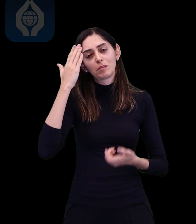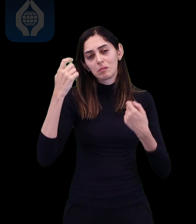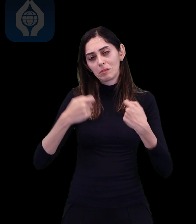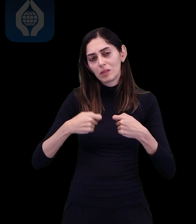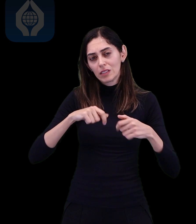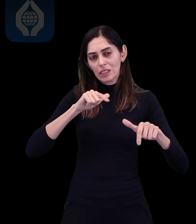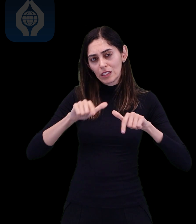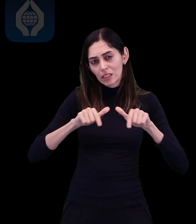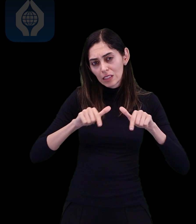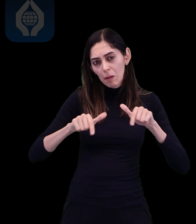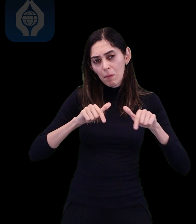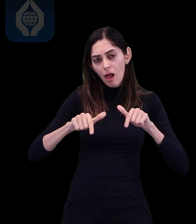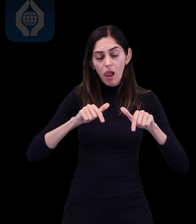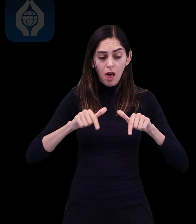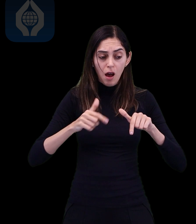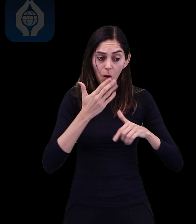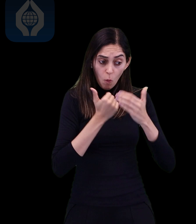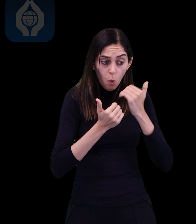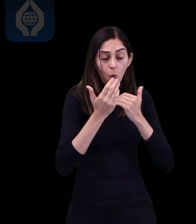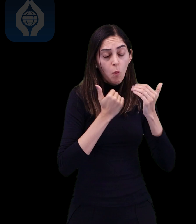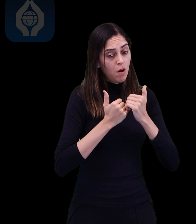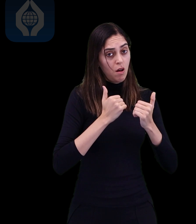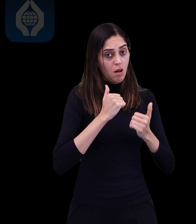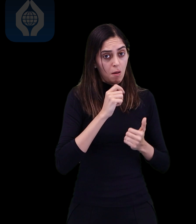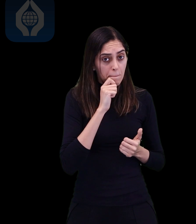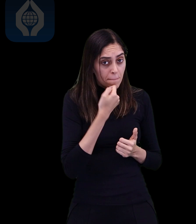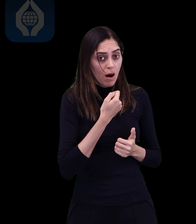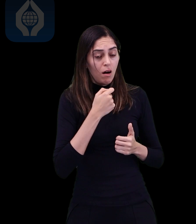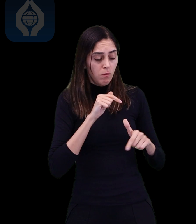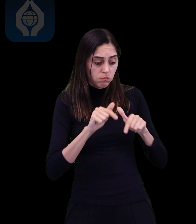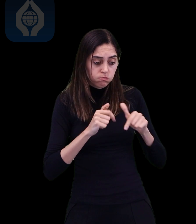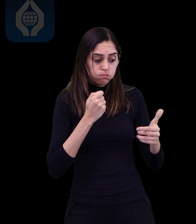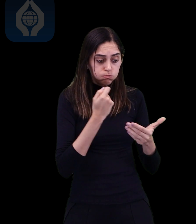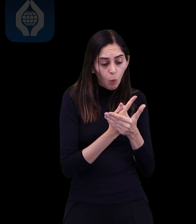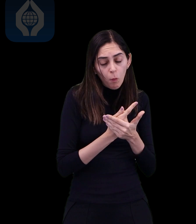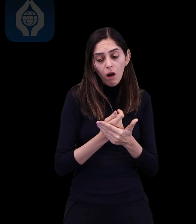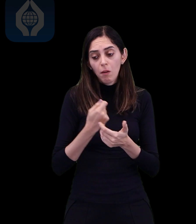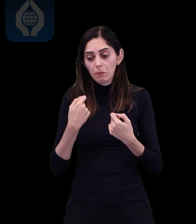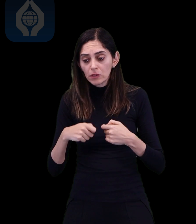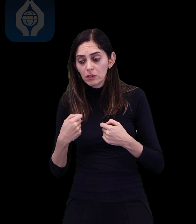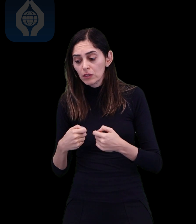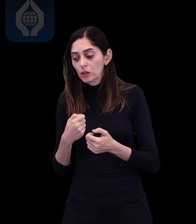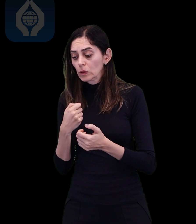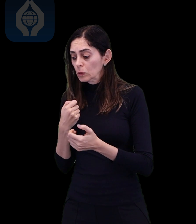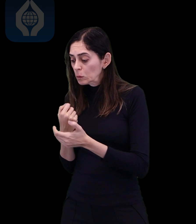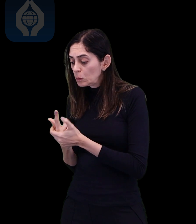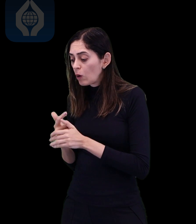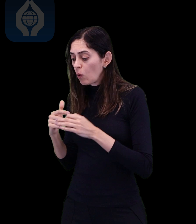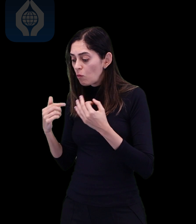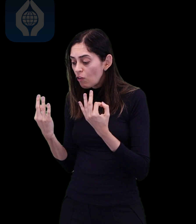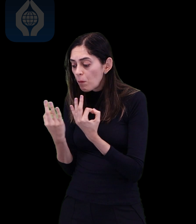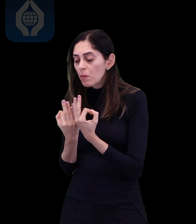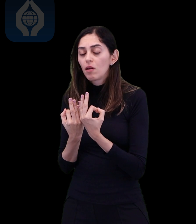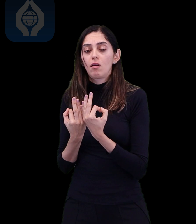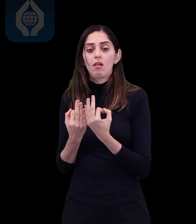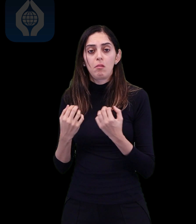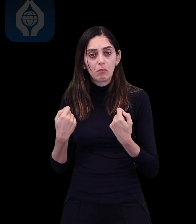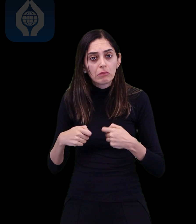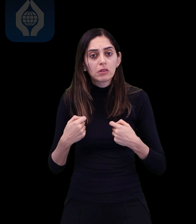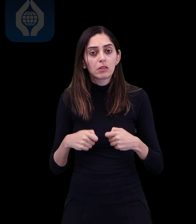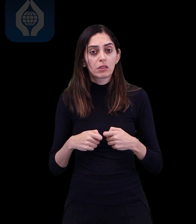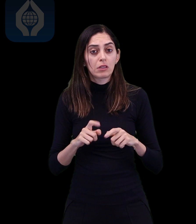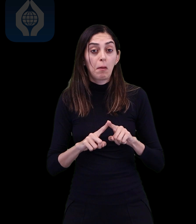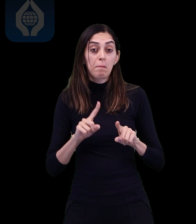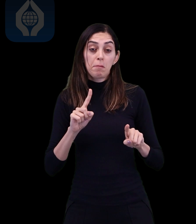pão de cada dia. Precisamos trabalhar para nos alimentar e alimentar nossa família. Contudo,